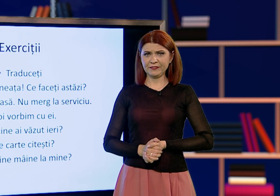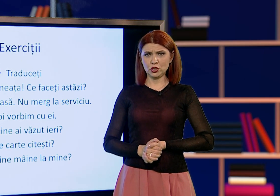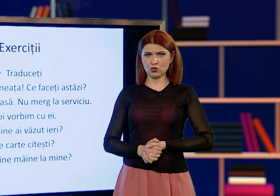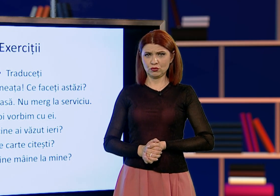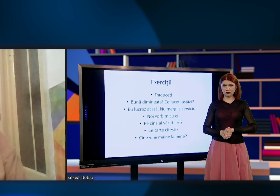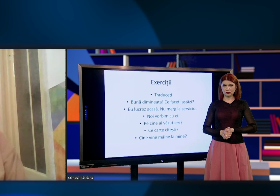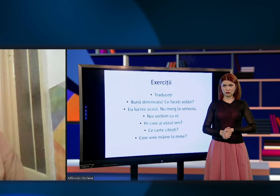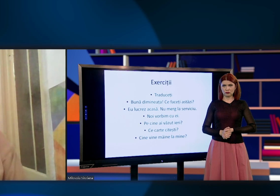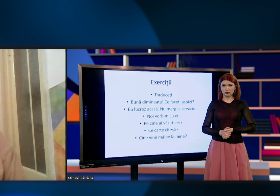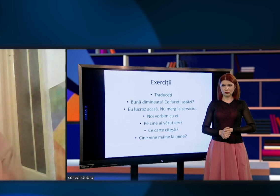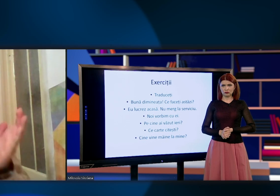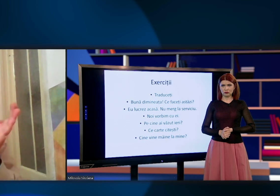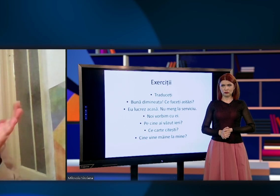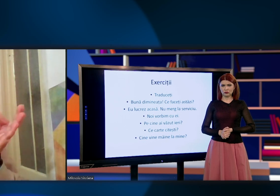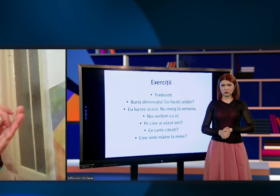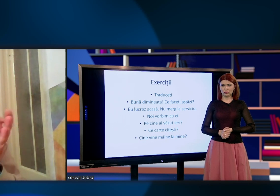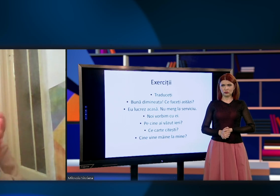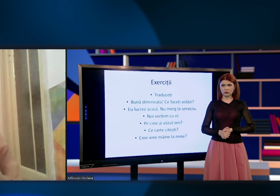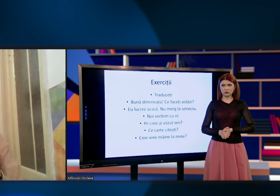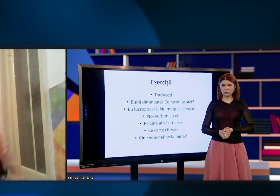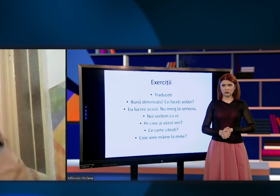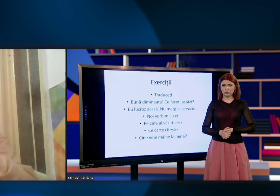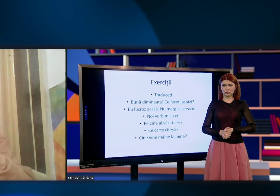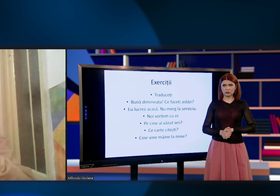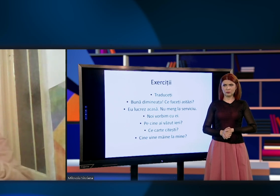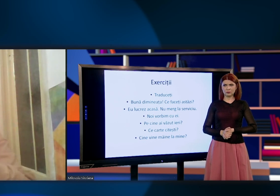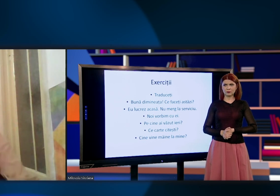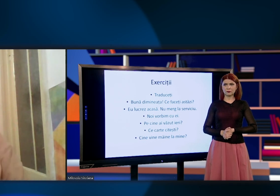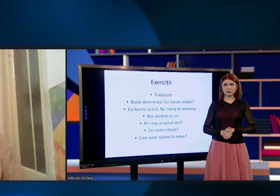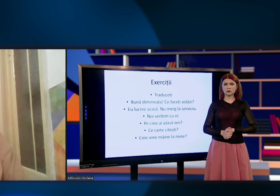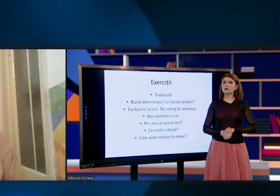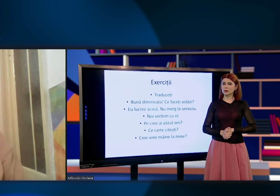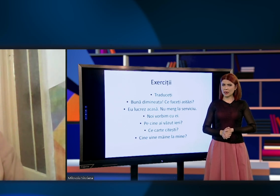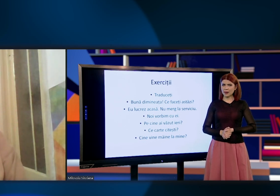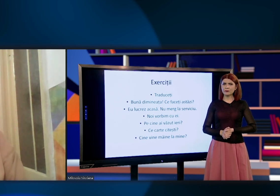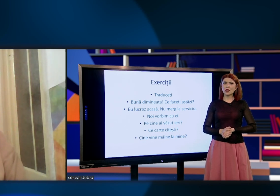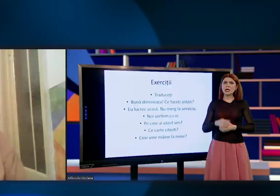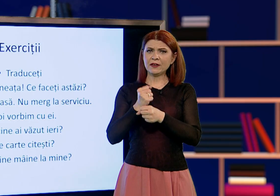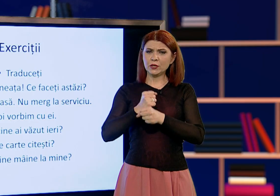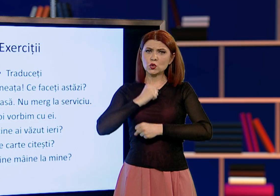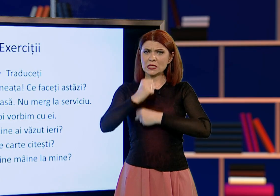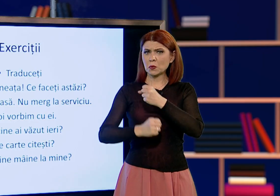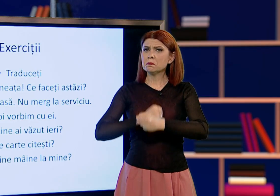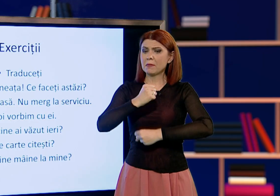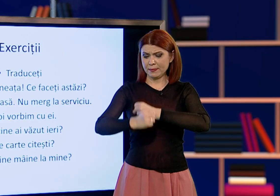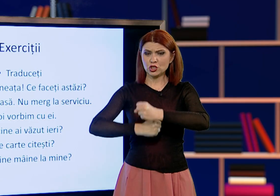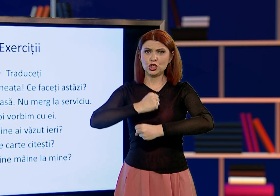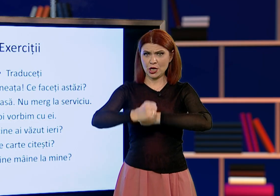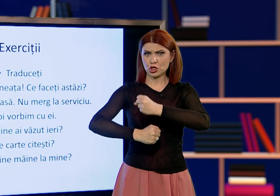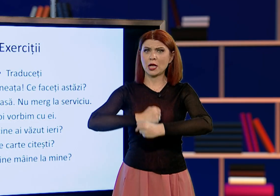serviciu nu merg la serviciu Da serviciu sau mai merge și așa